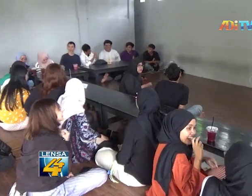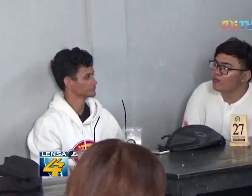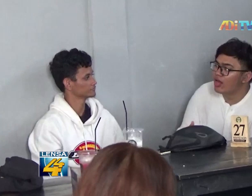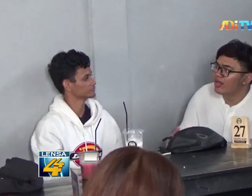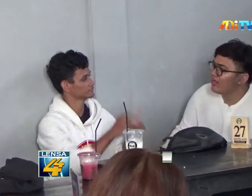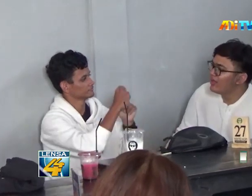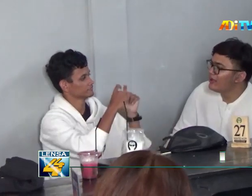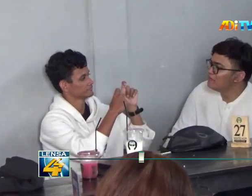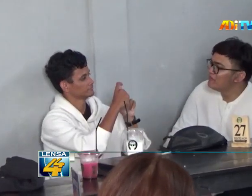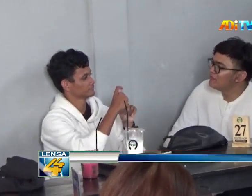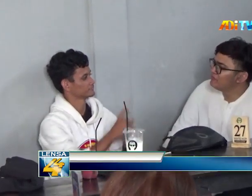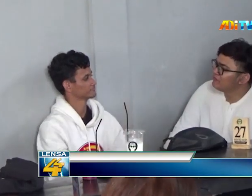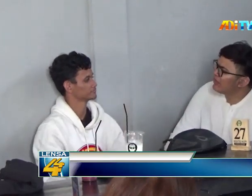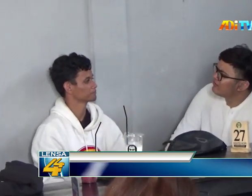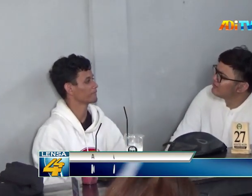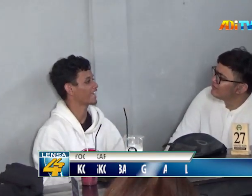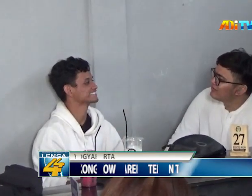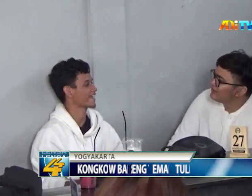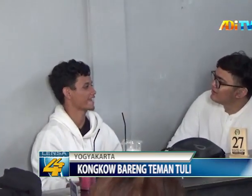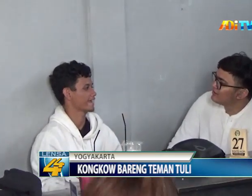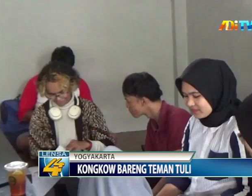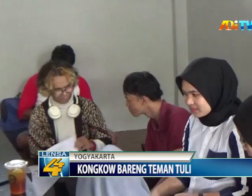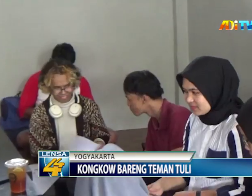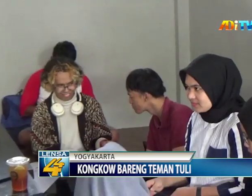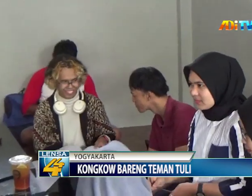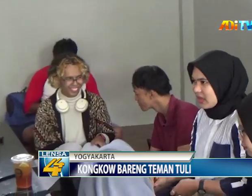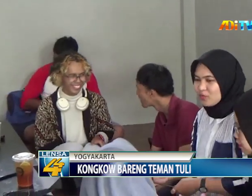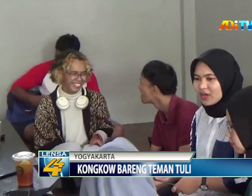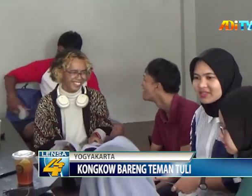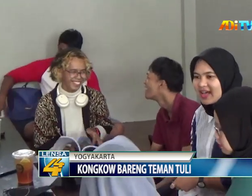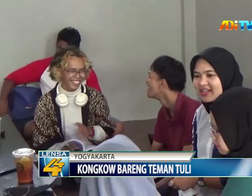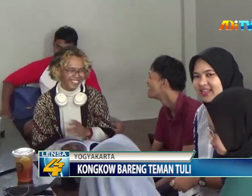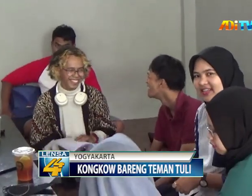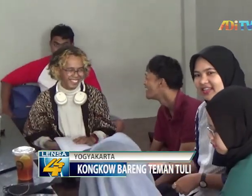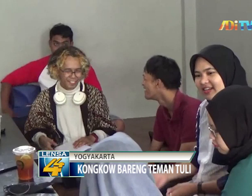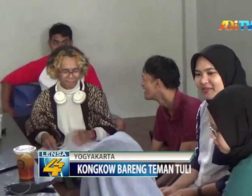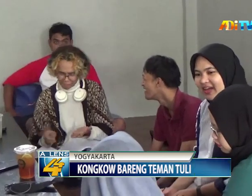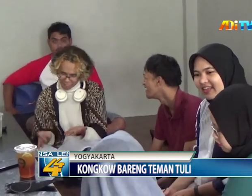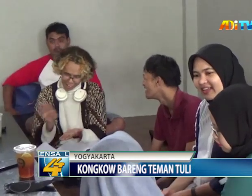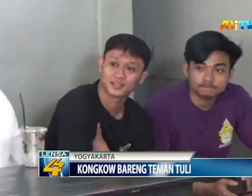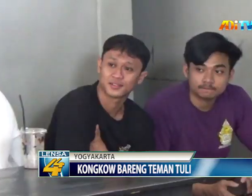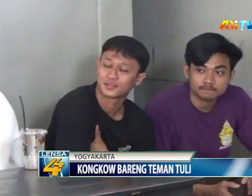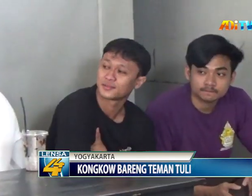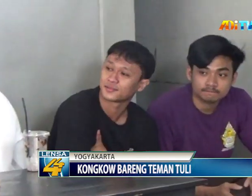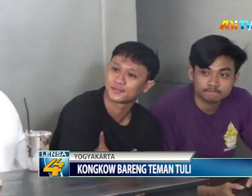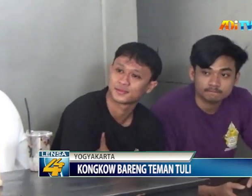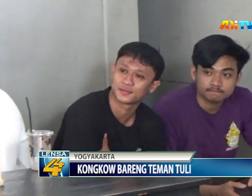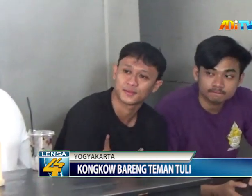pusat bahasa isyarat Indonesia atau pus bisindo Daerah Istimewa Yogyakarta menggelar kongko bareng teman